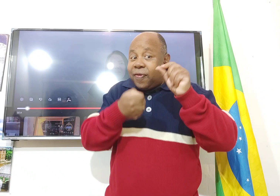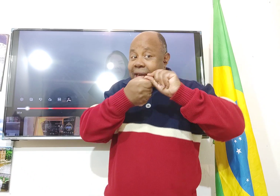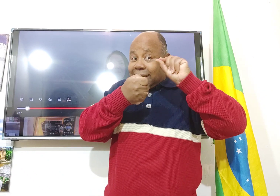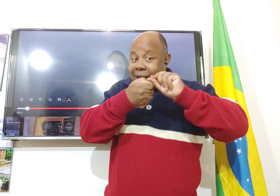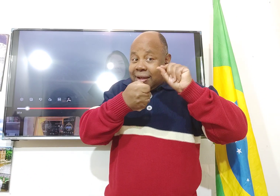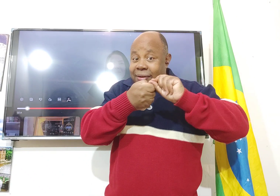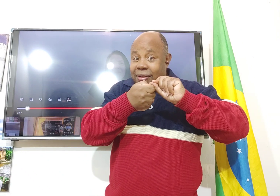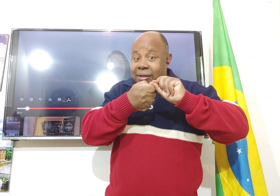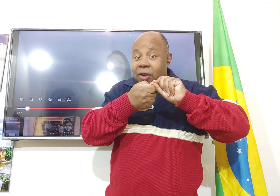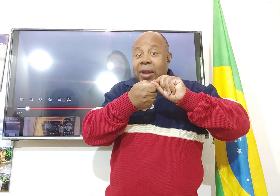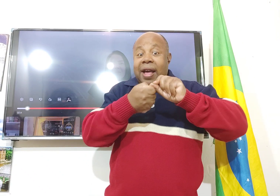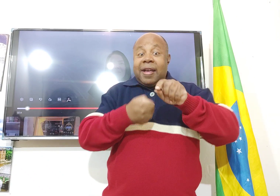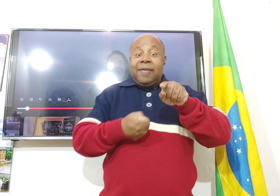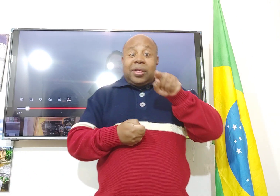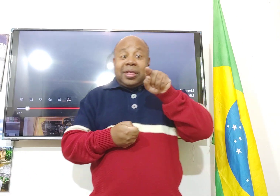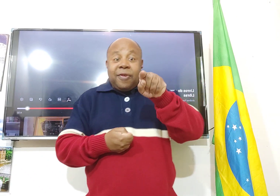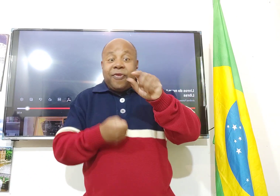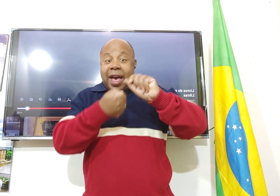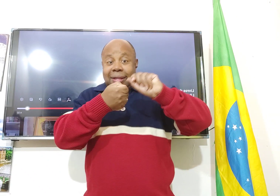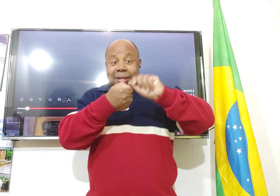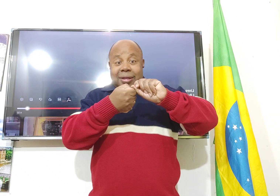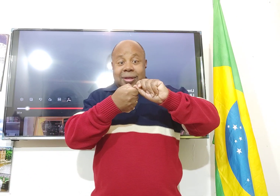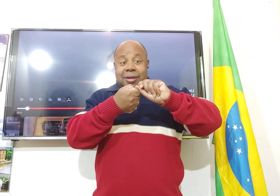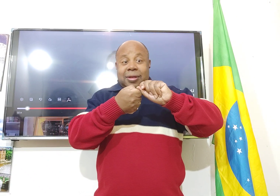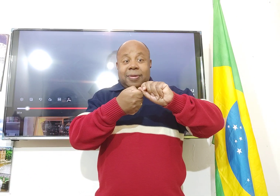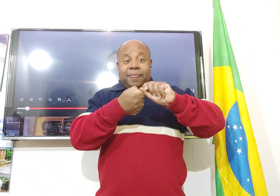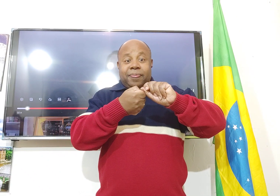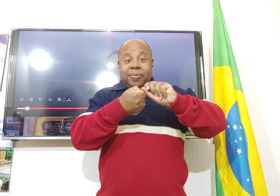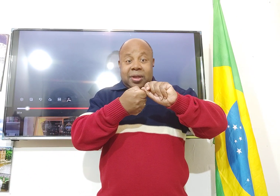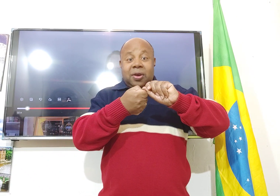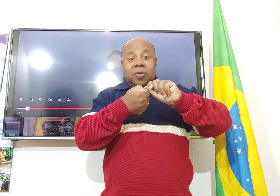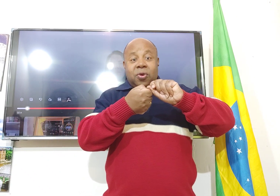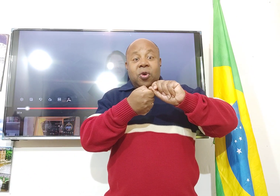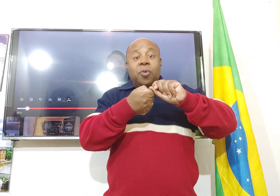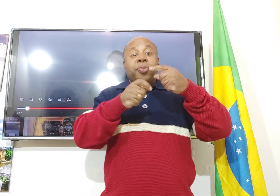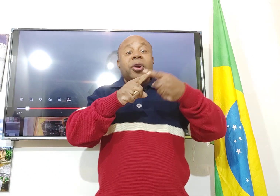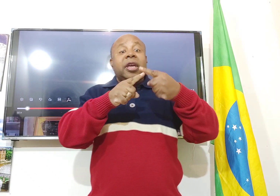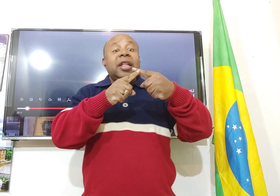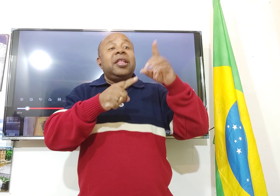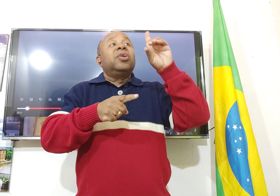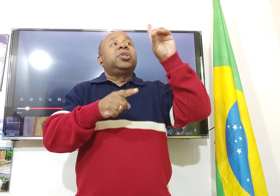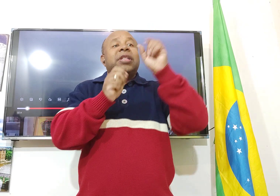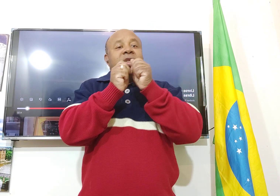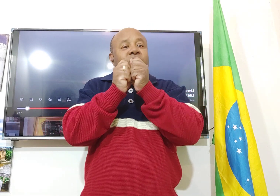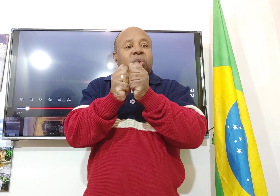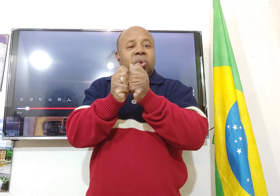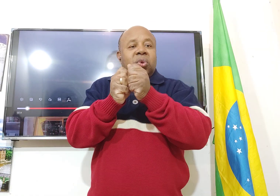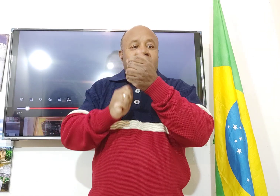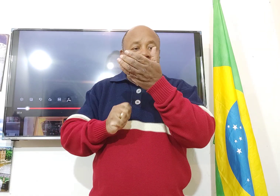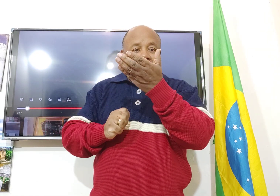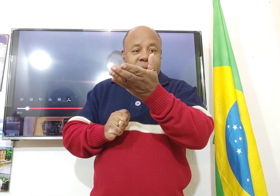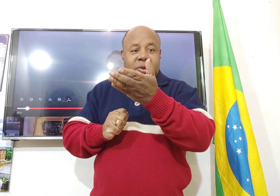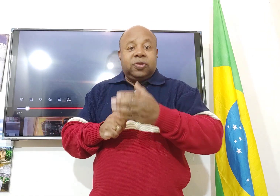faz. Então, vamos lá, você faz. Entendeu? Porque Deus está junto de